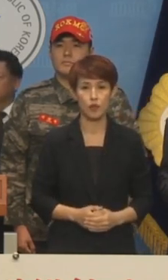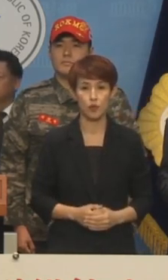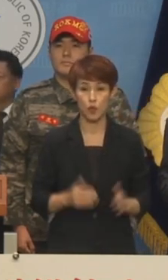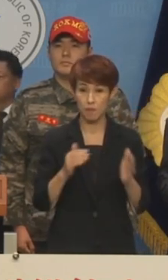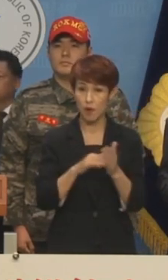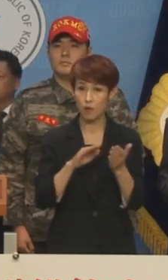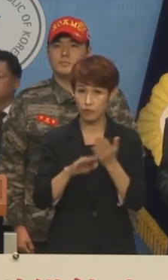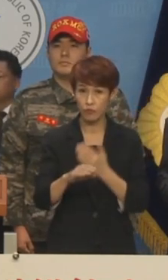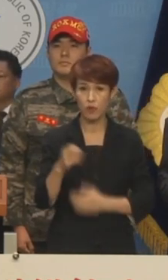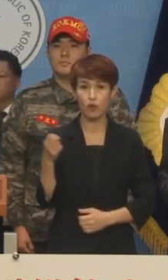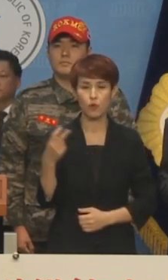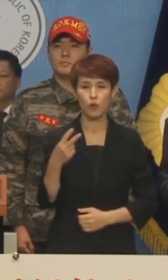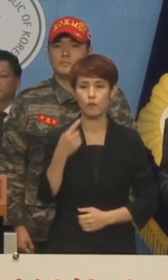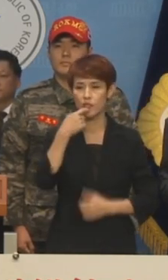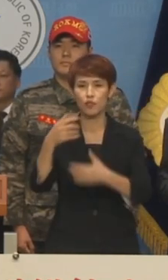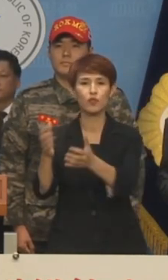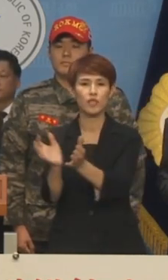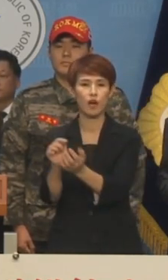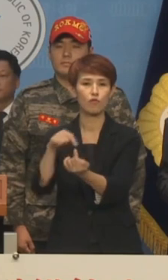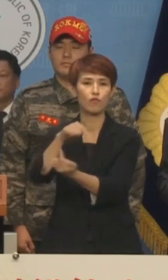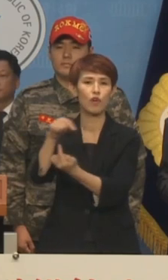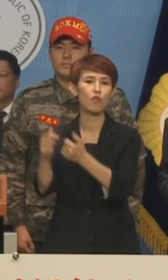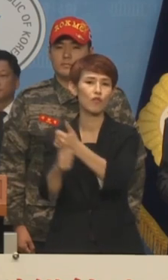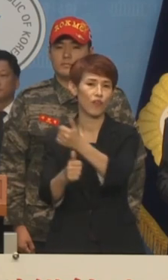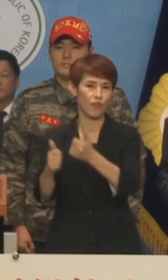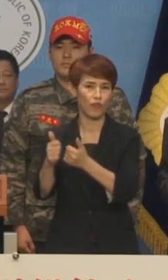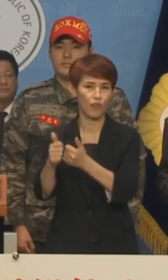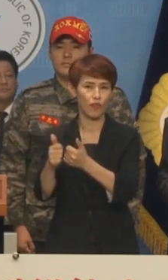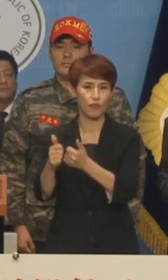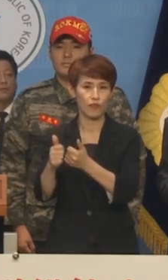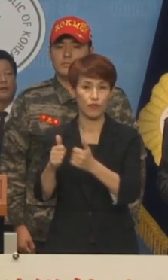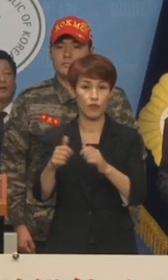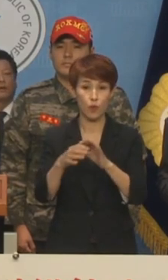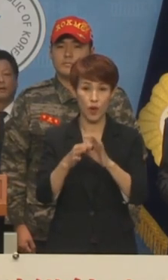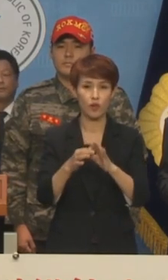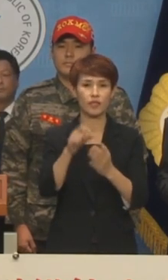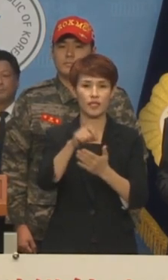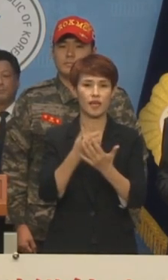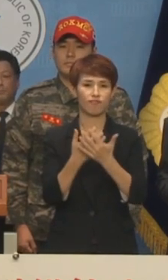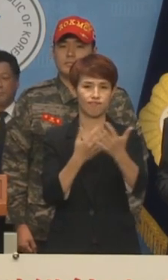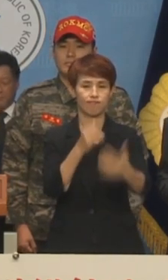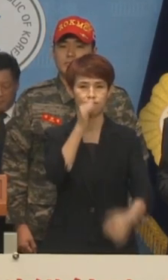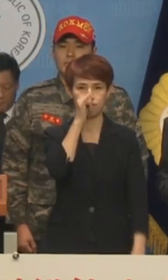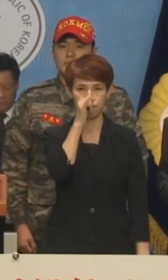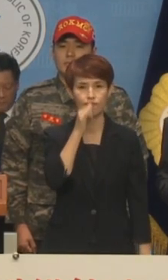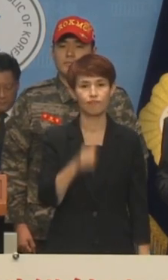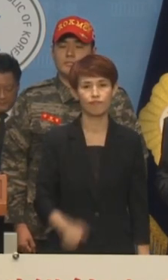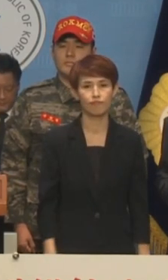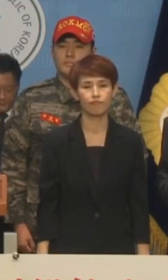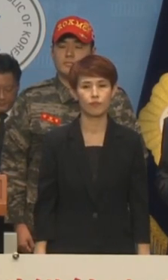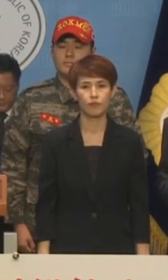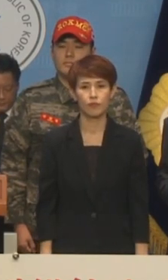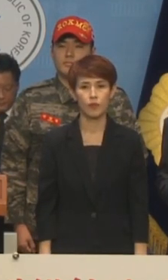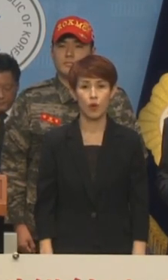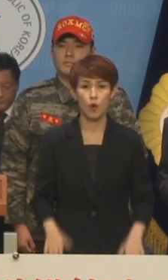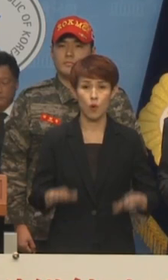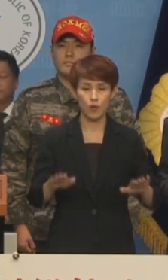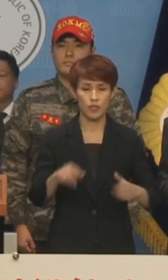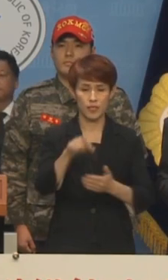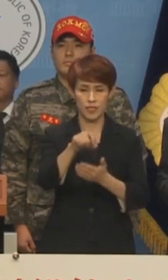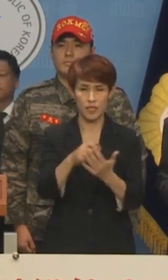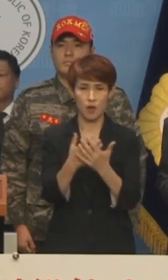다음에는 저희 더불어민주당 운영위원 차원에서 관련된 기자회견을 이어나갈 예정입니다. 저희가 이렇게